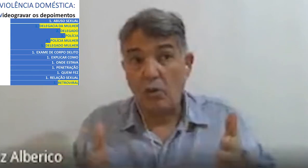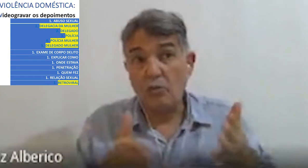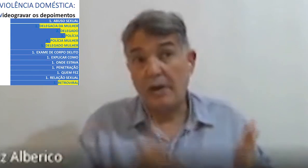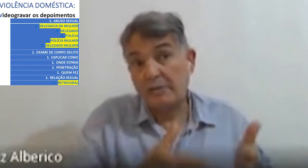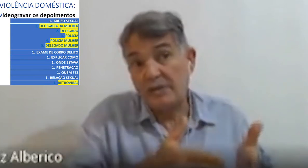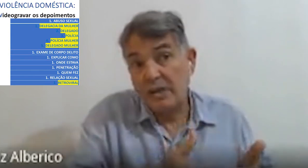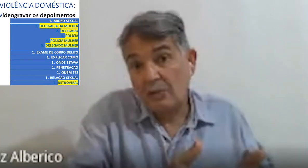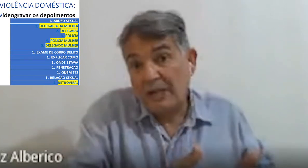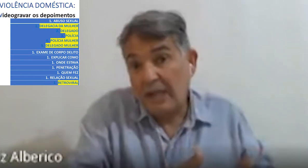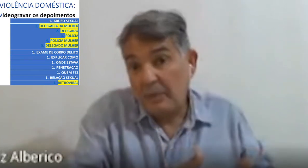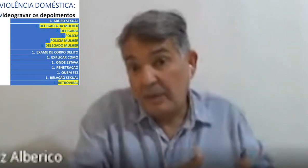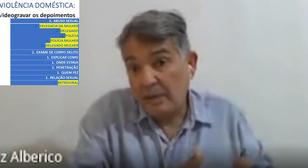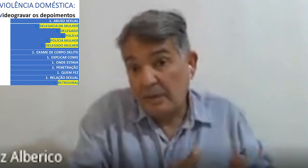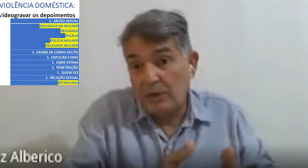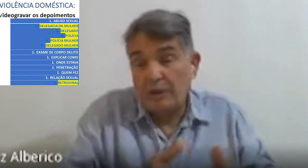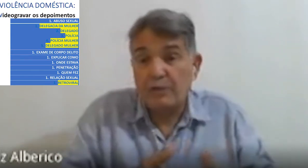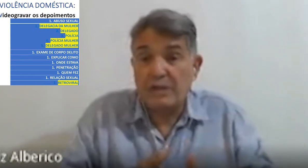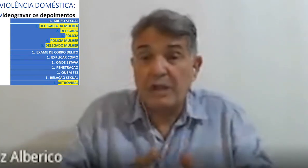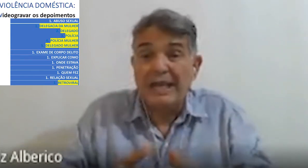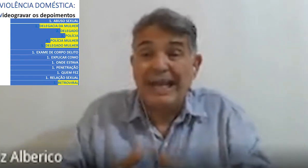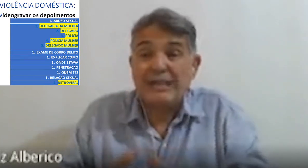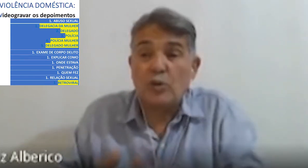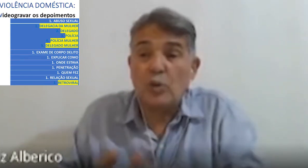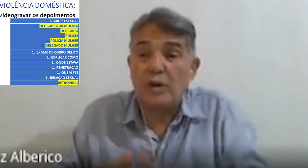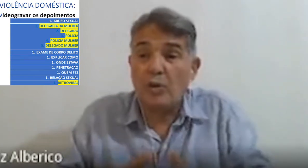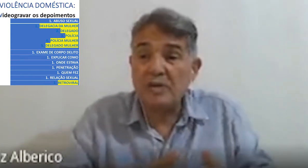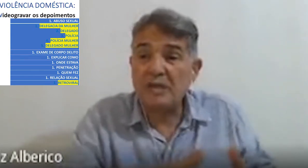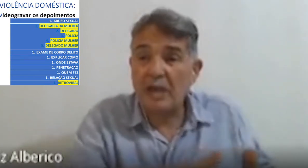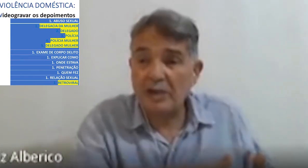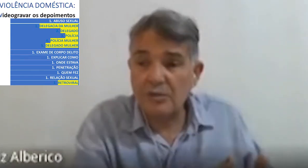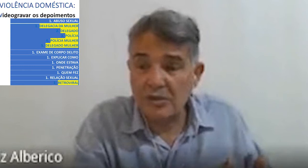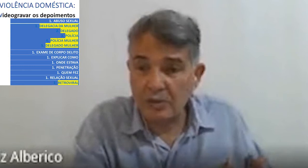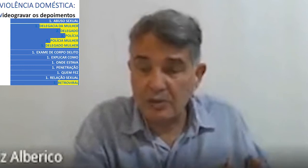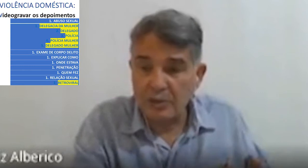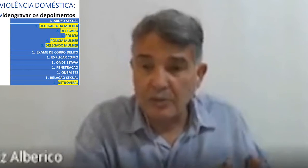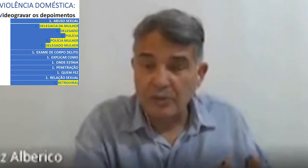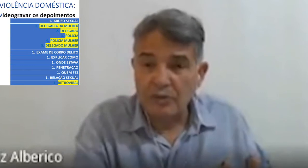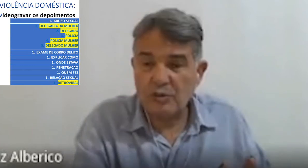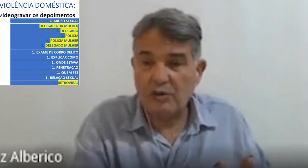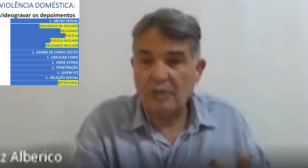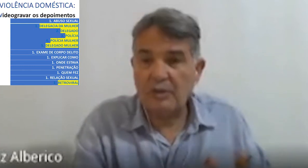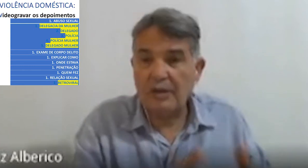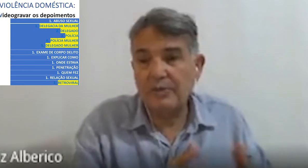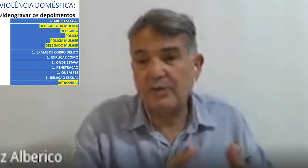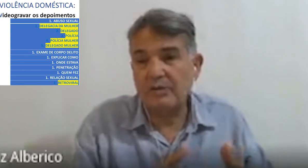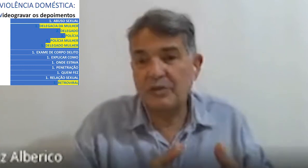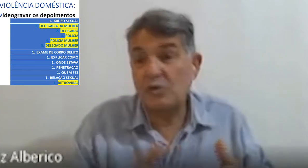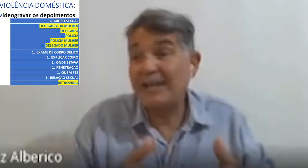Como é que você é um intérprete e você exclui alguns sinais do seu vocabulário porque sua igreja